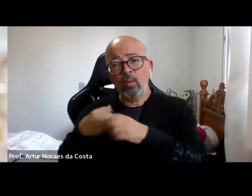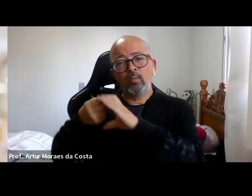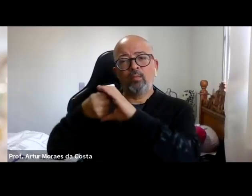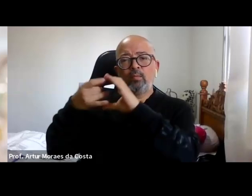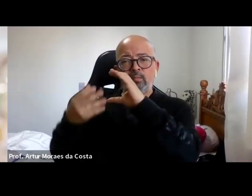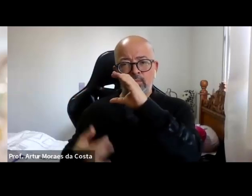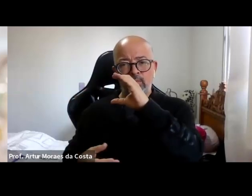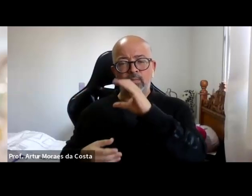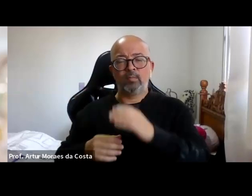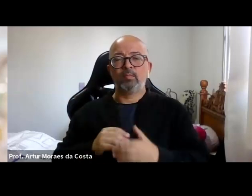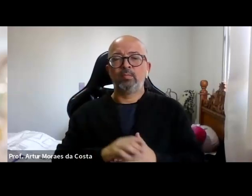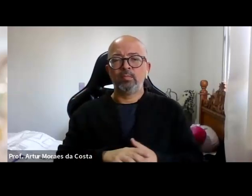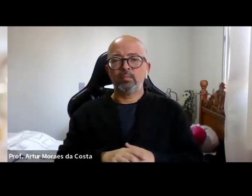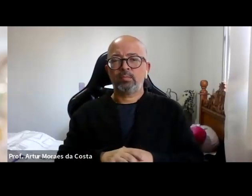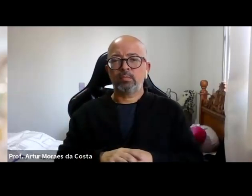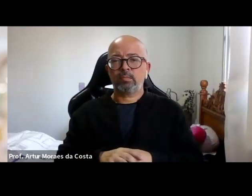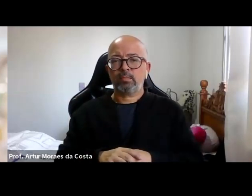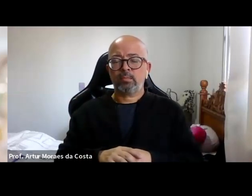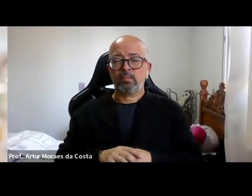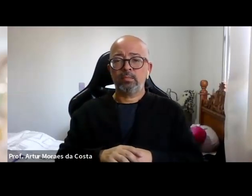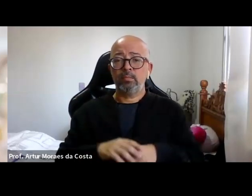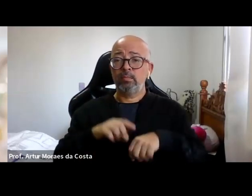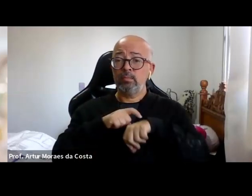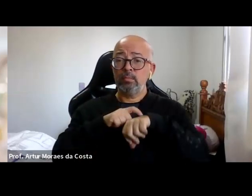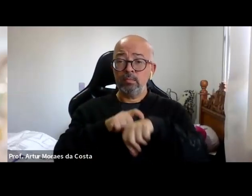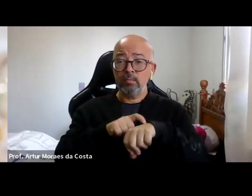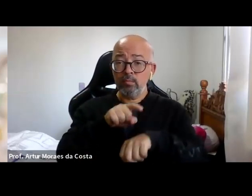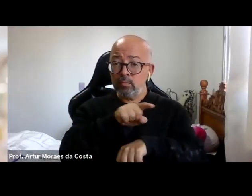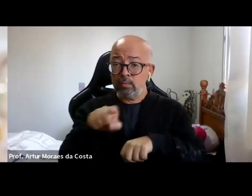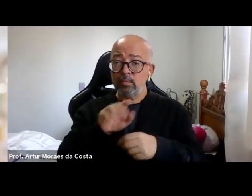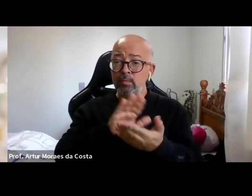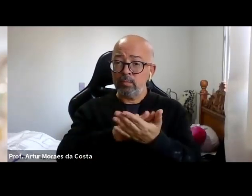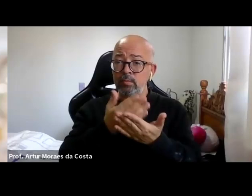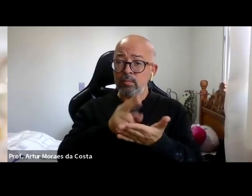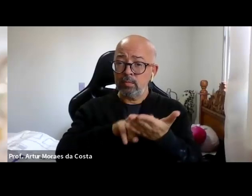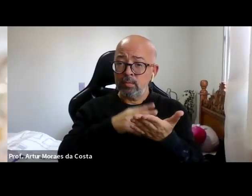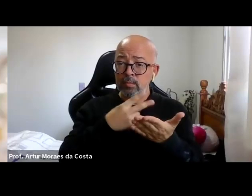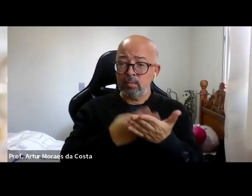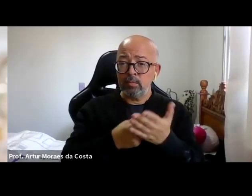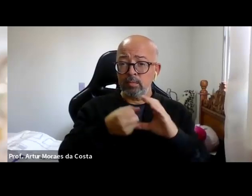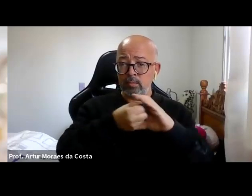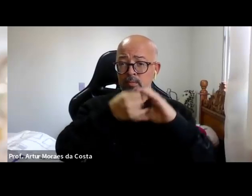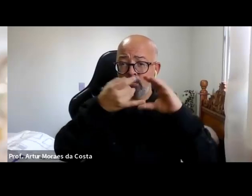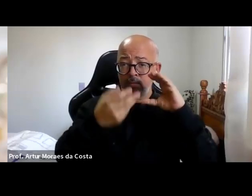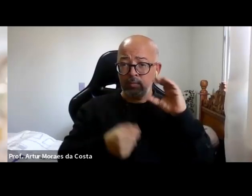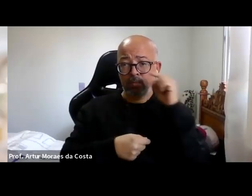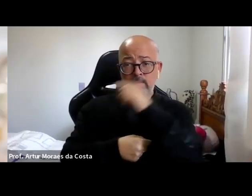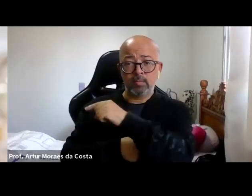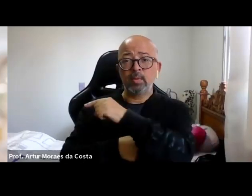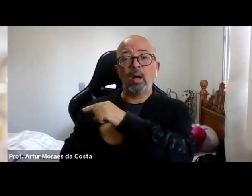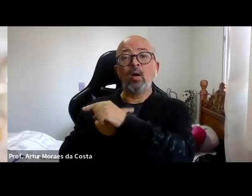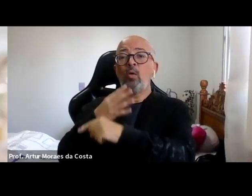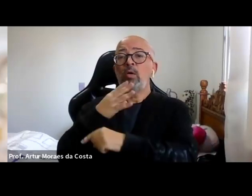mundo en el que vivimos Pero uno de los más importantes problemas es participar en